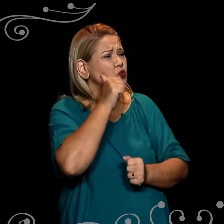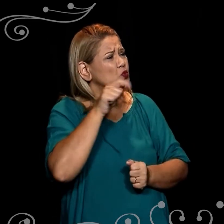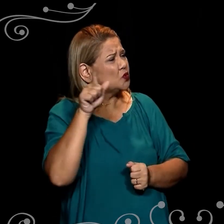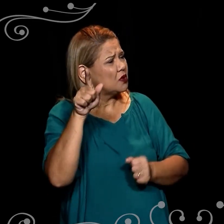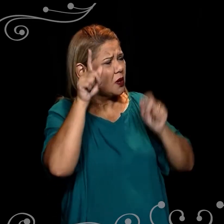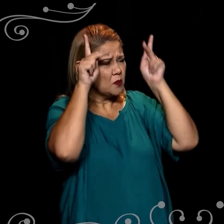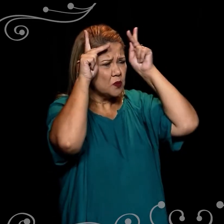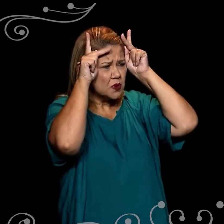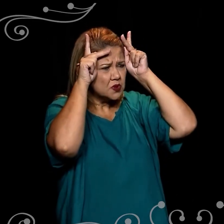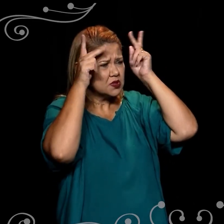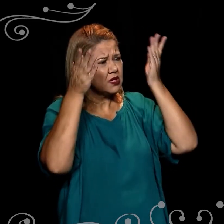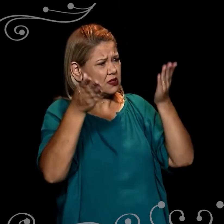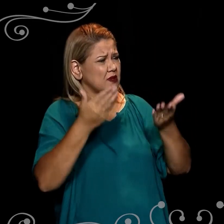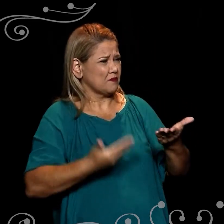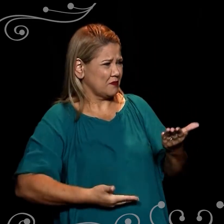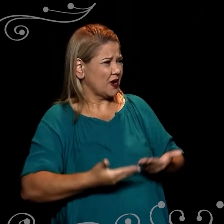de companhia da princesa.